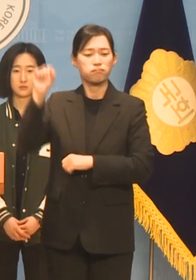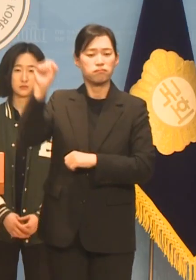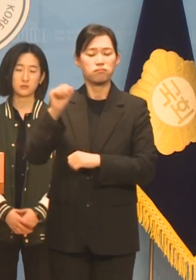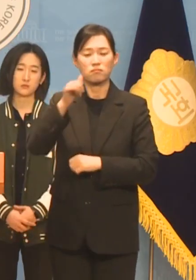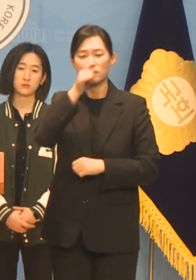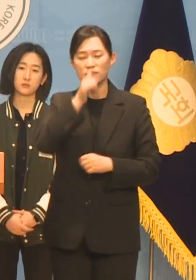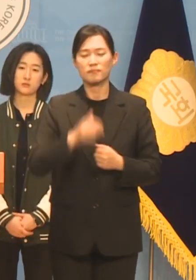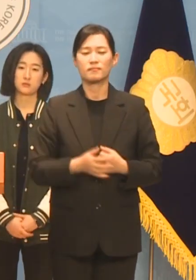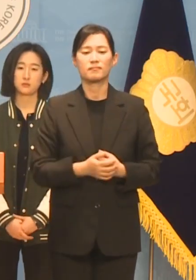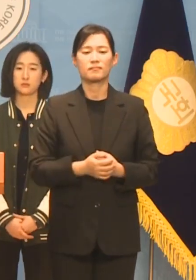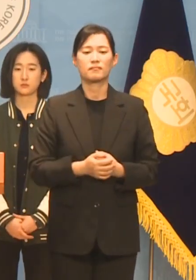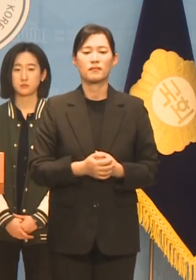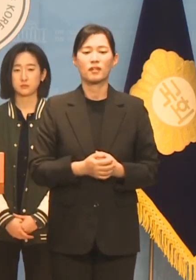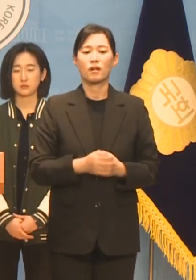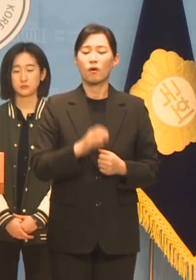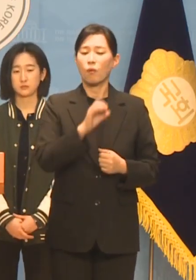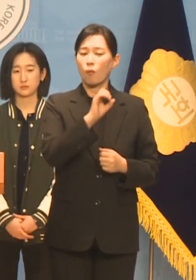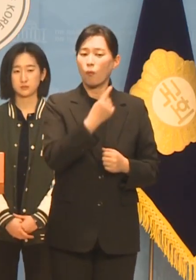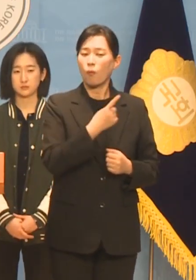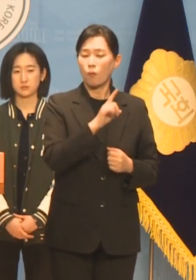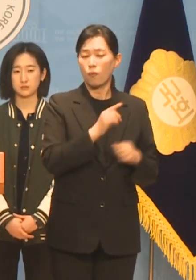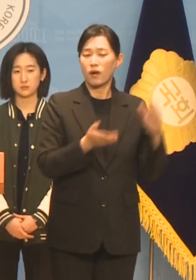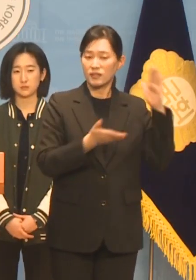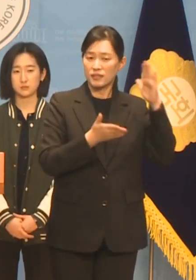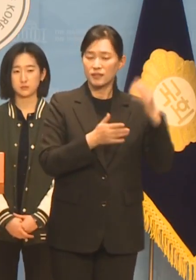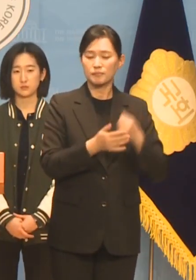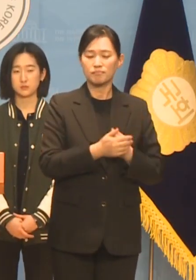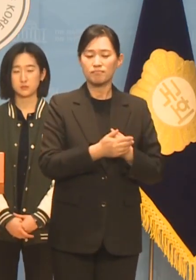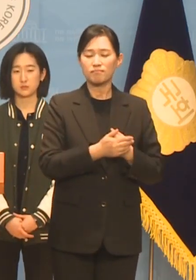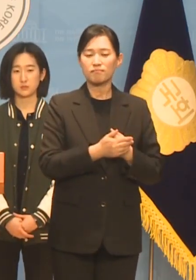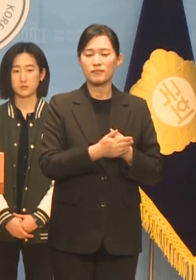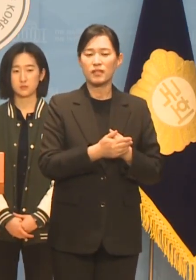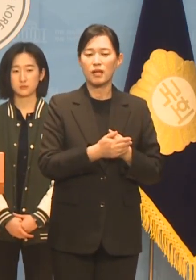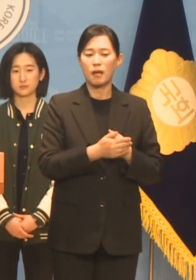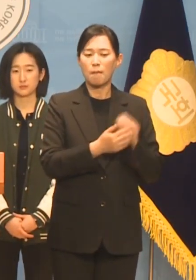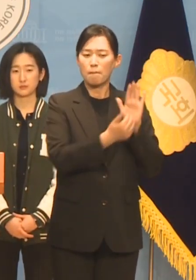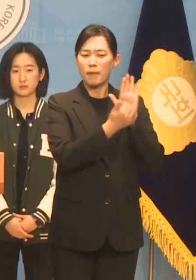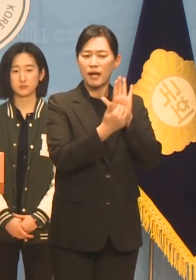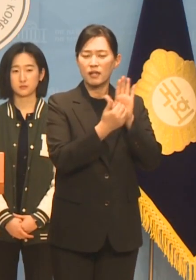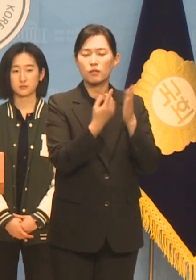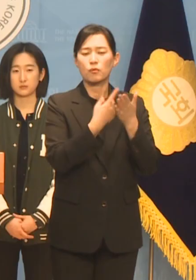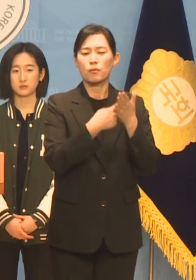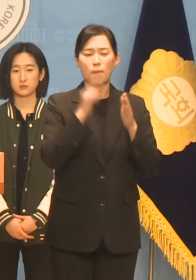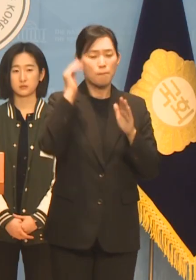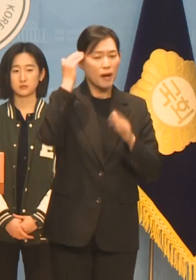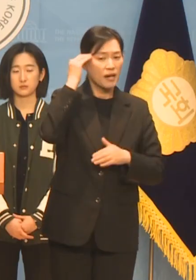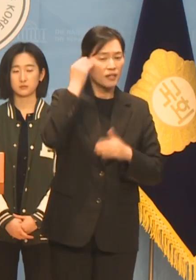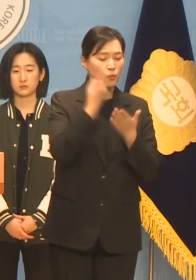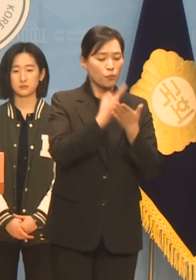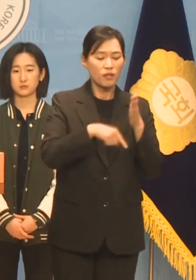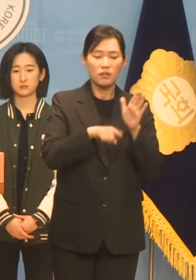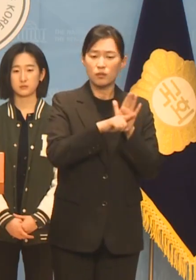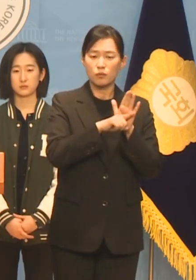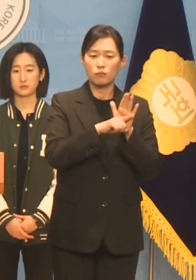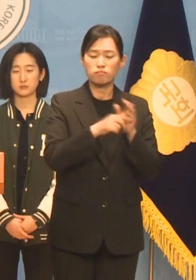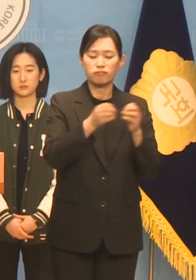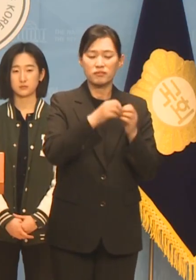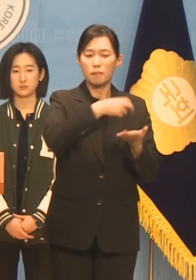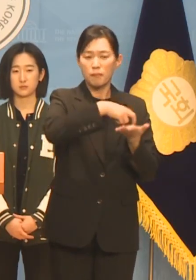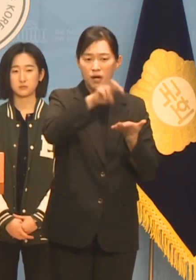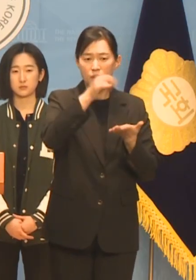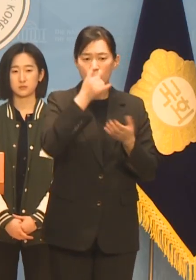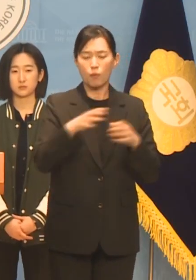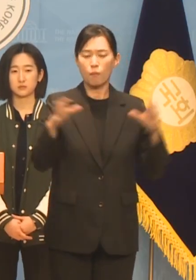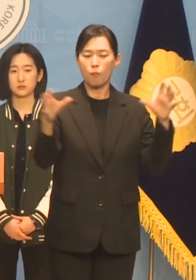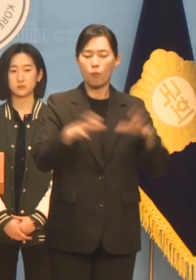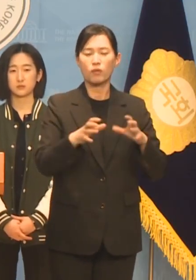강행하였습니다. 오모 학우는 명확히 시국선언을 방해하기 위한 집회라는 문자를 명시하여 발송하였고